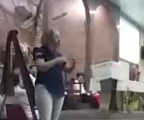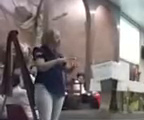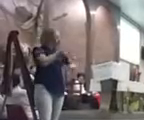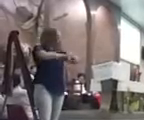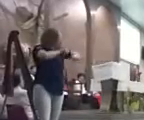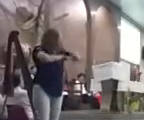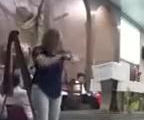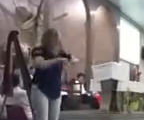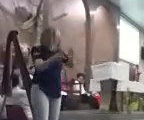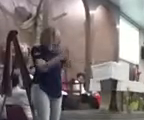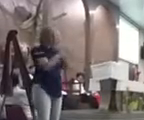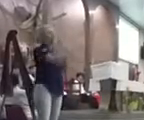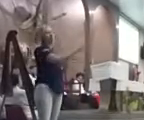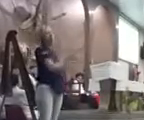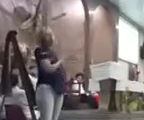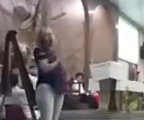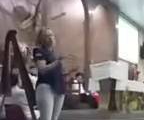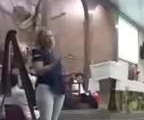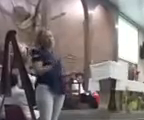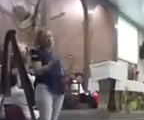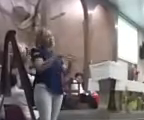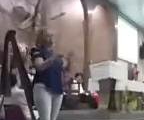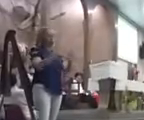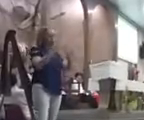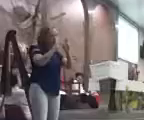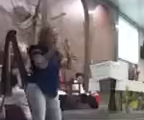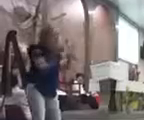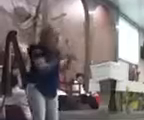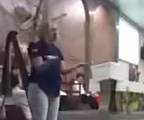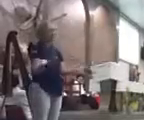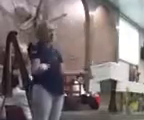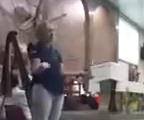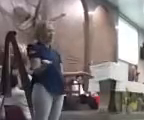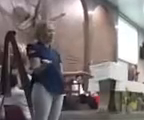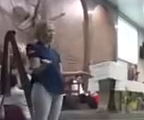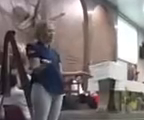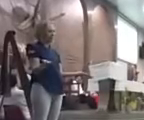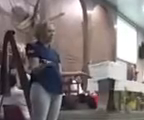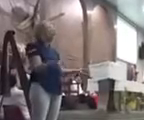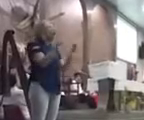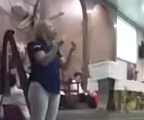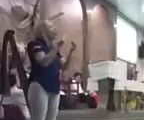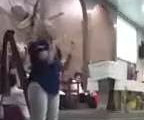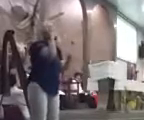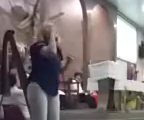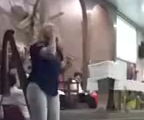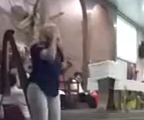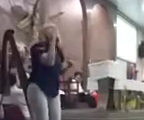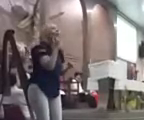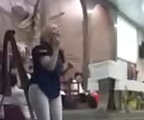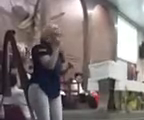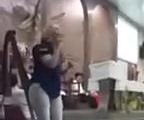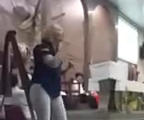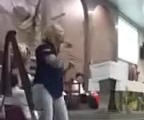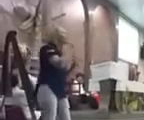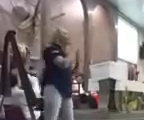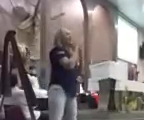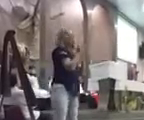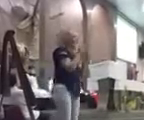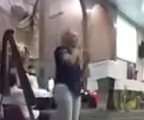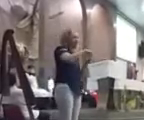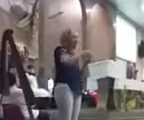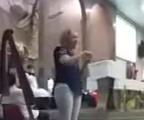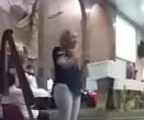da tua vida, da tua família. Como seria bonito se nesta Semana Nacional da